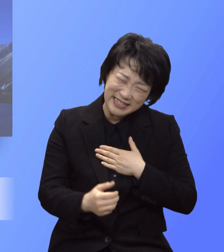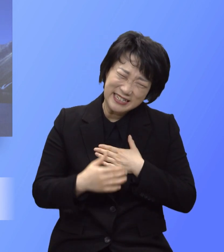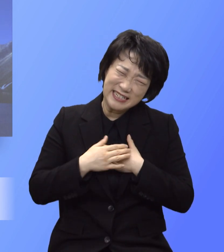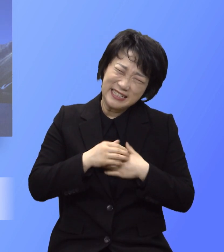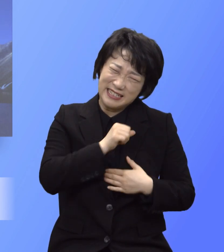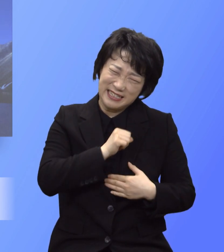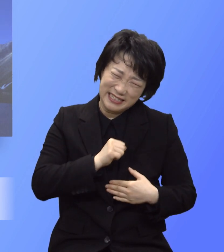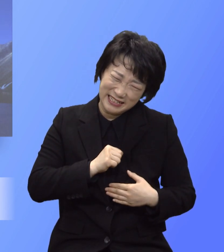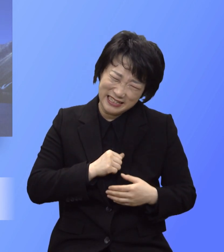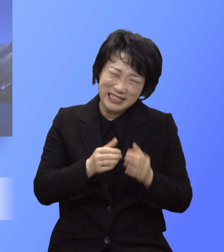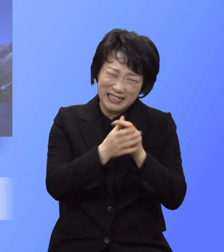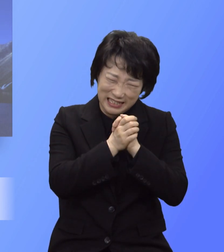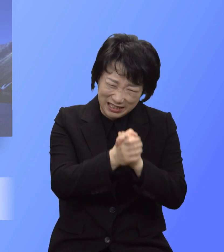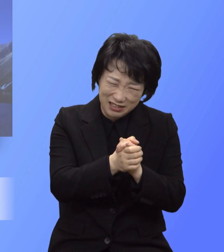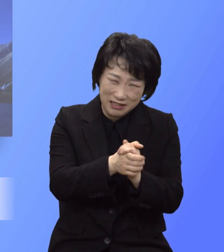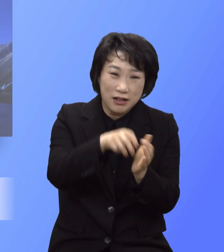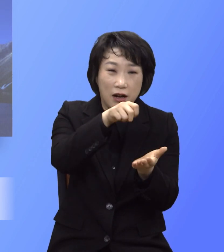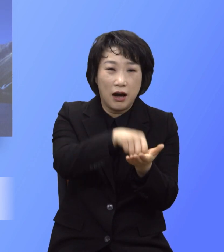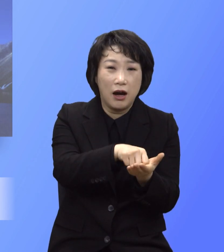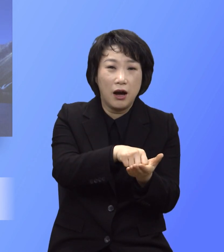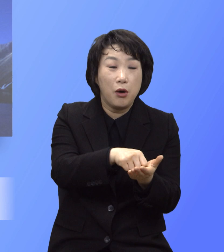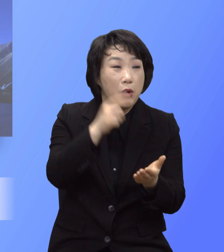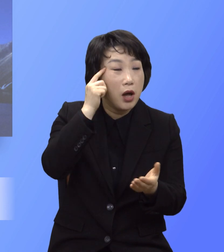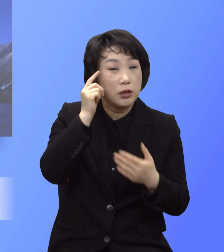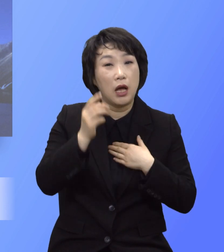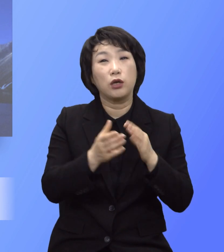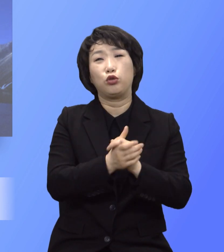왜? 기도 안 하면 불편해요.